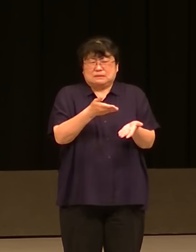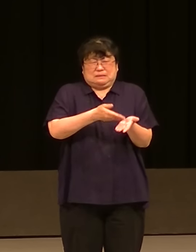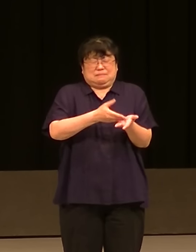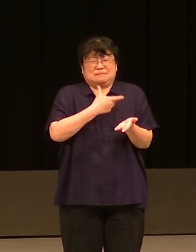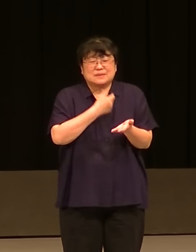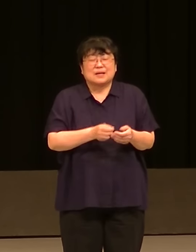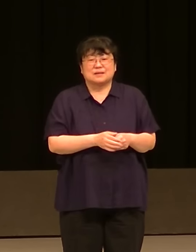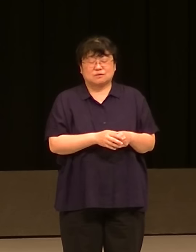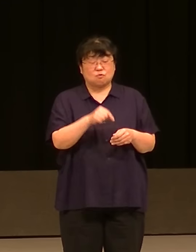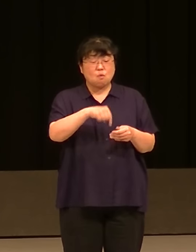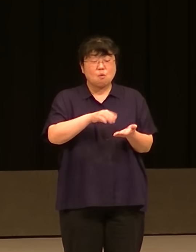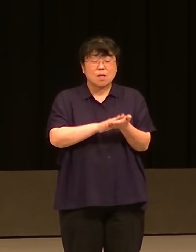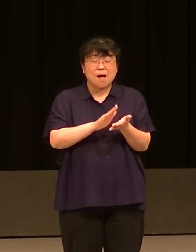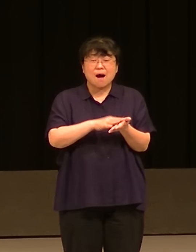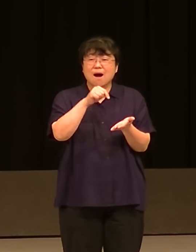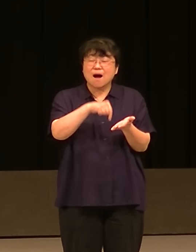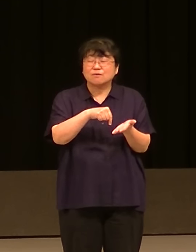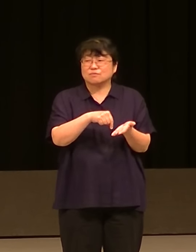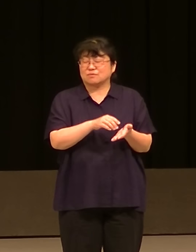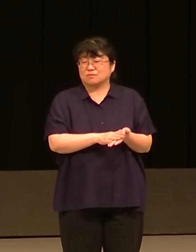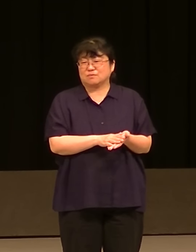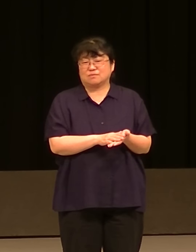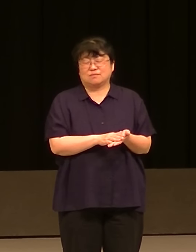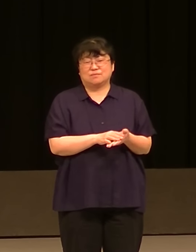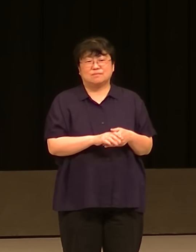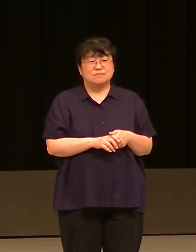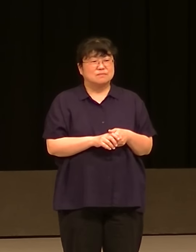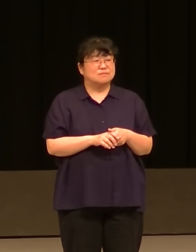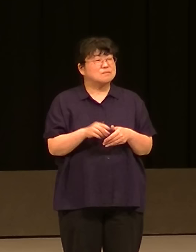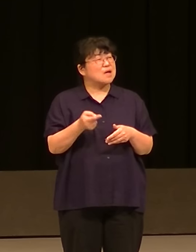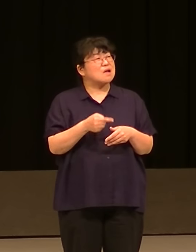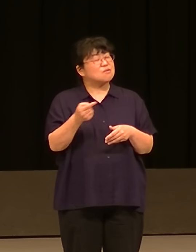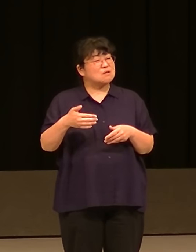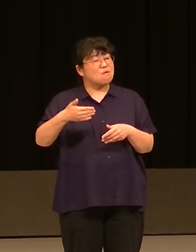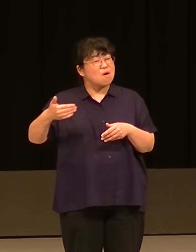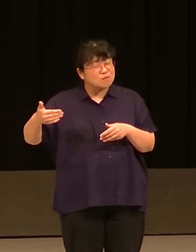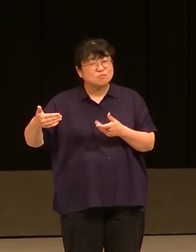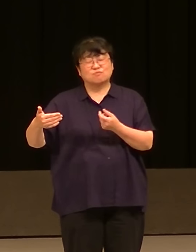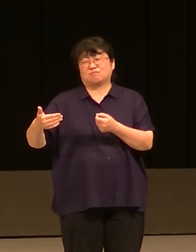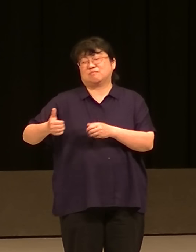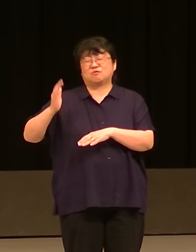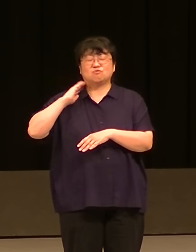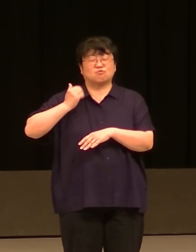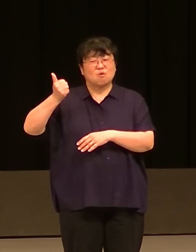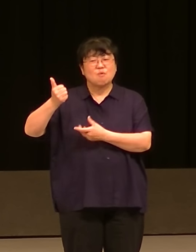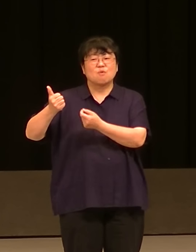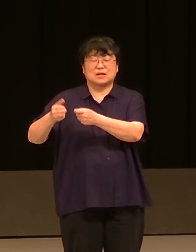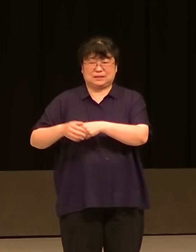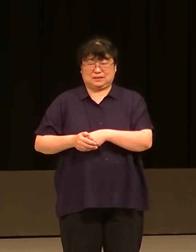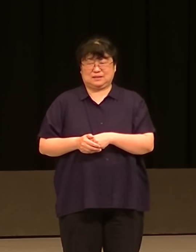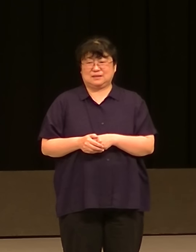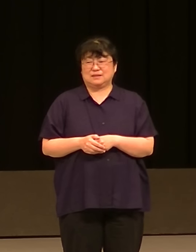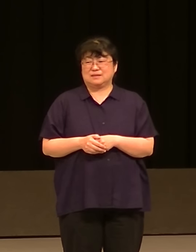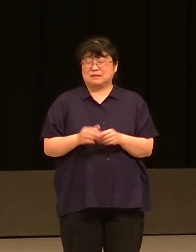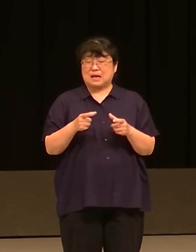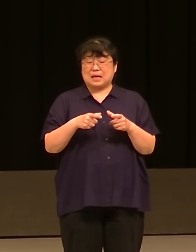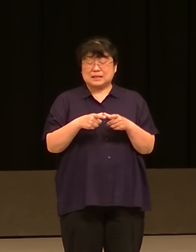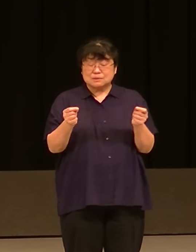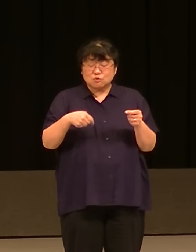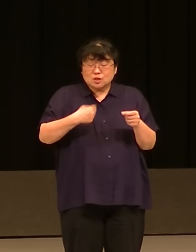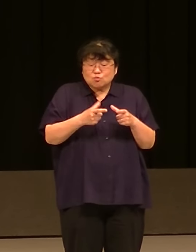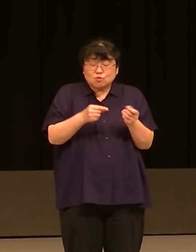にこう書いてあるじゃないかと、もちろんドナルド・トランプはその典型でございますけれども、この自国自分さえ良ければ